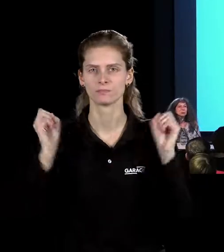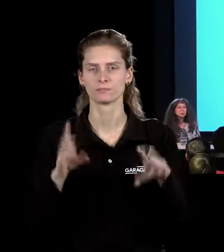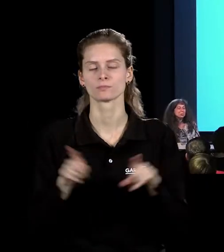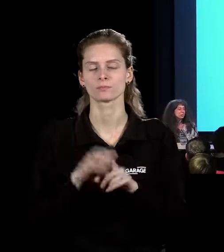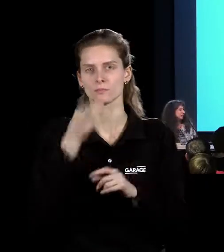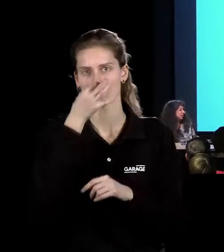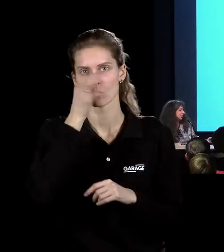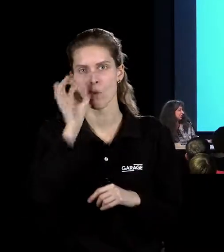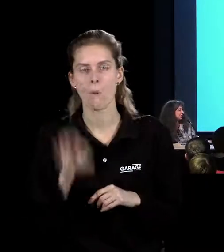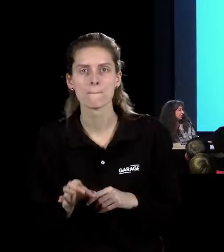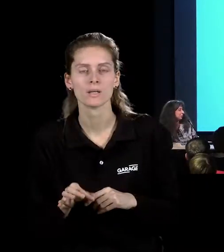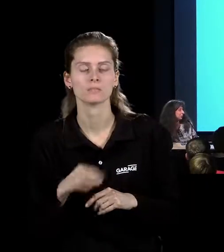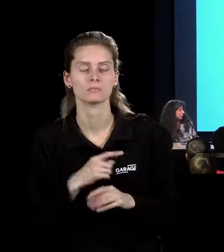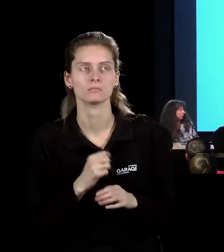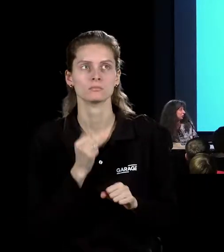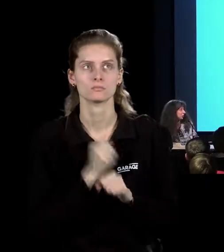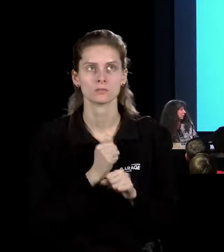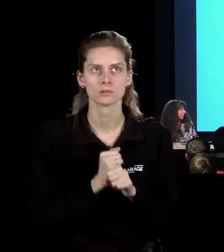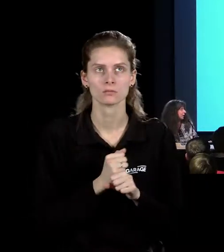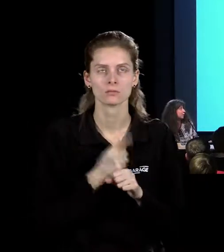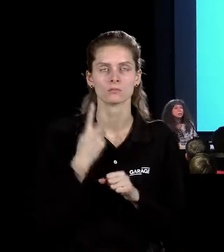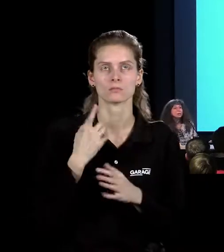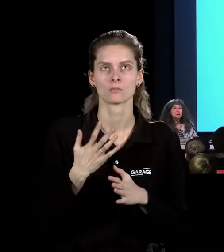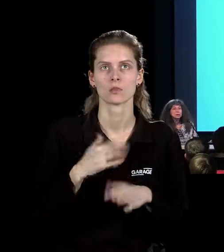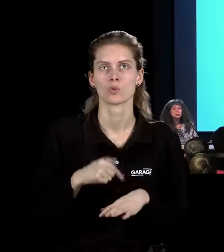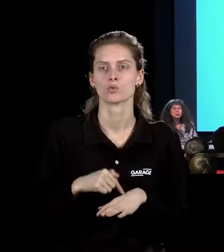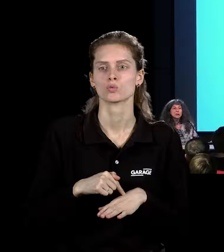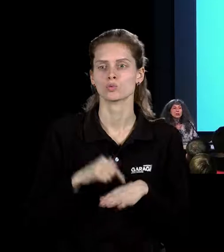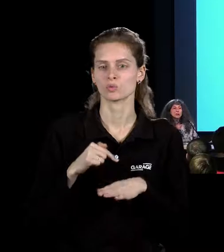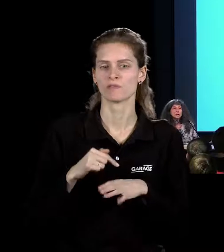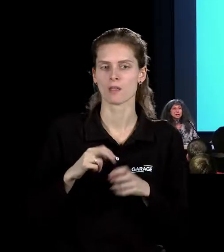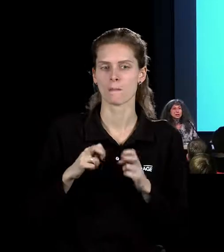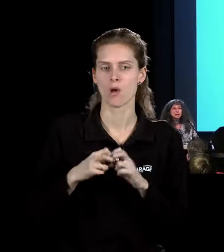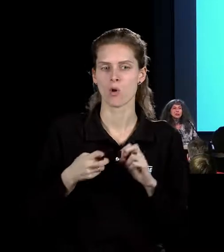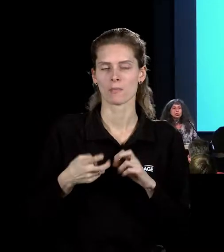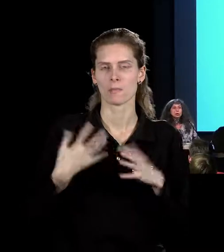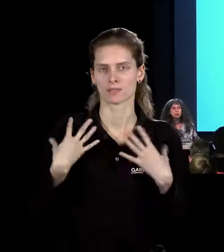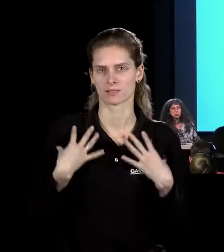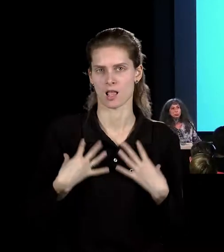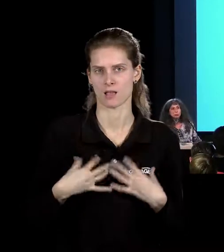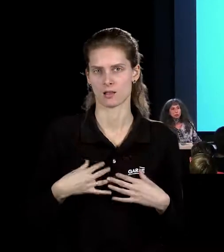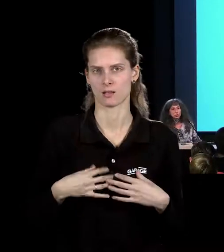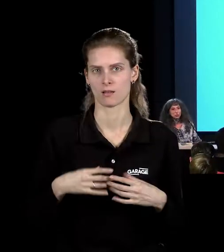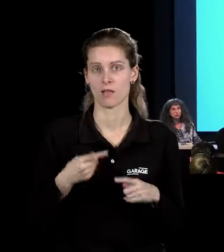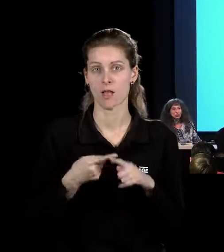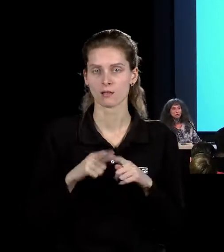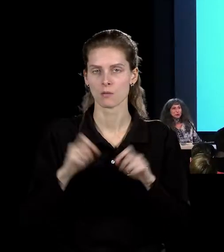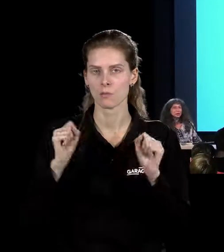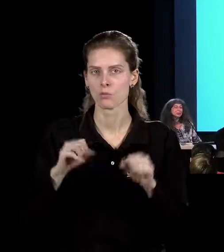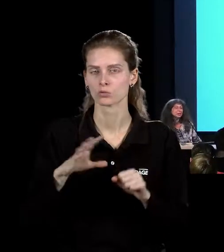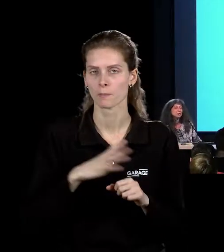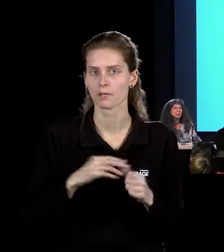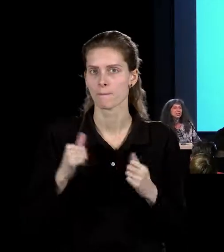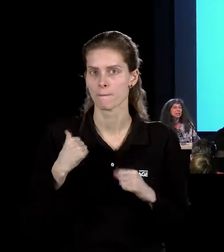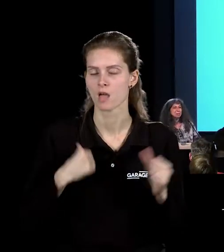такого контркультурного персонажа, сделал его чувствительным к этим проблемам телесности, что это может быть перформансом, что с этим